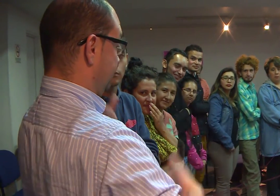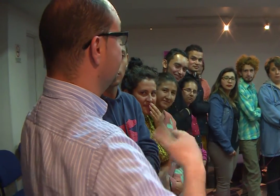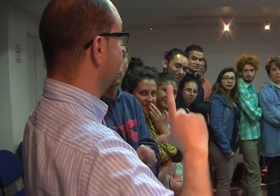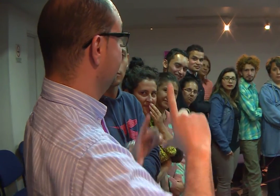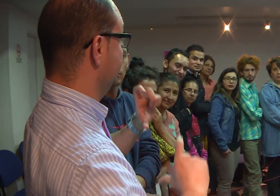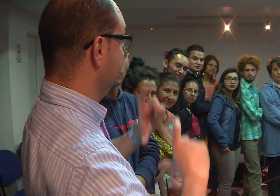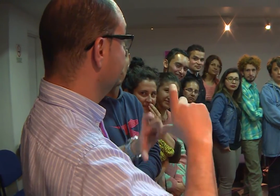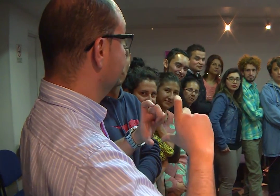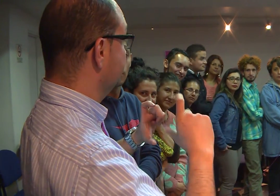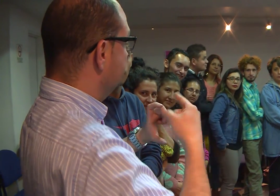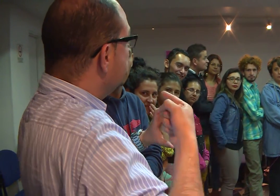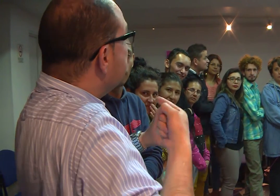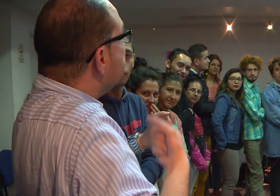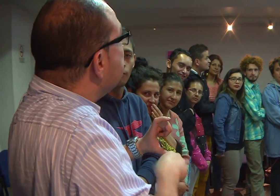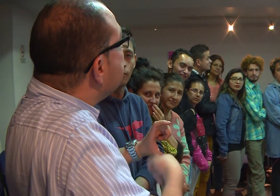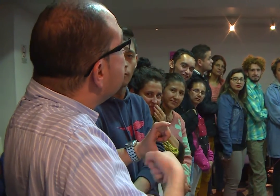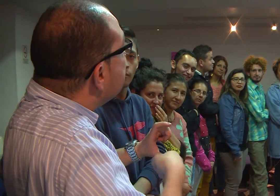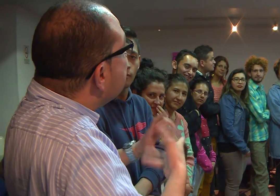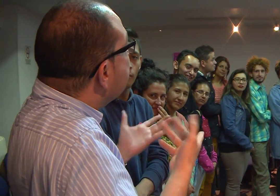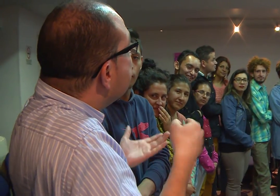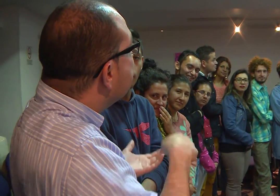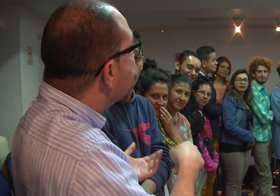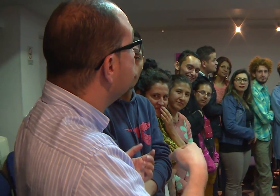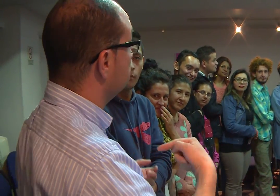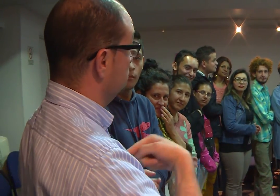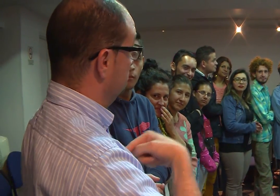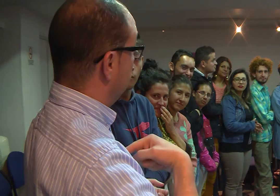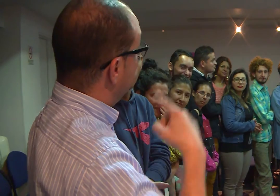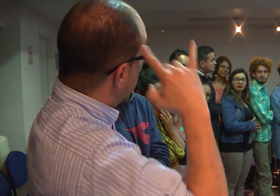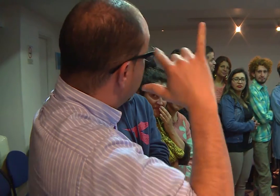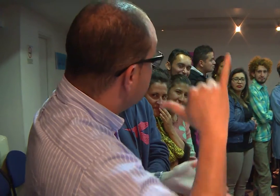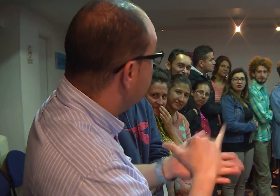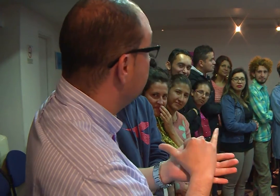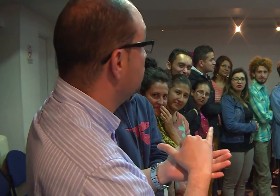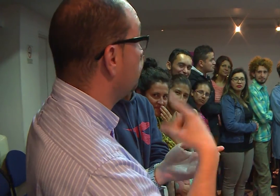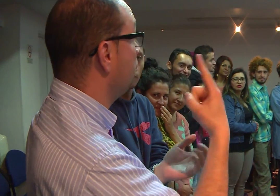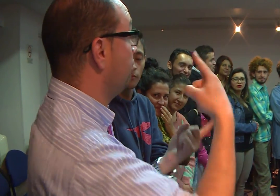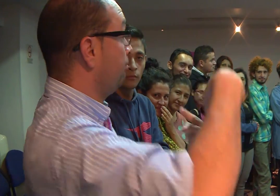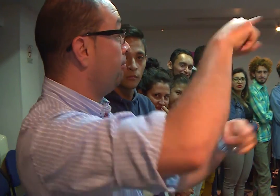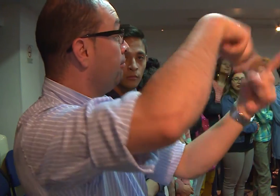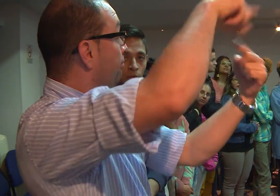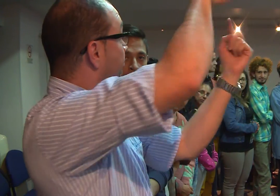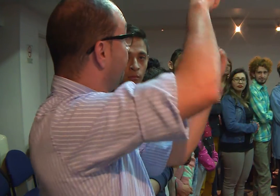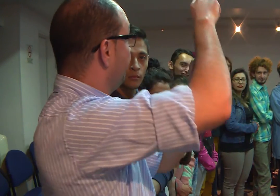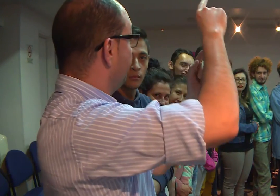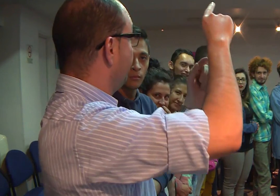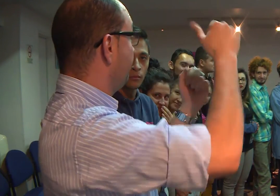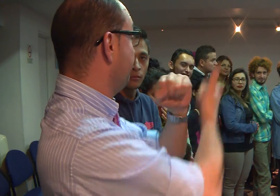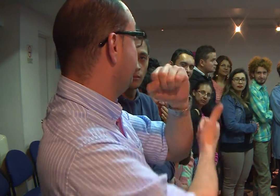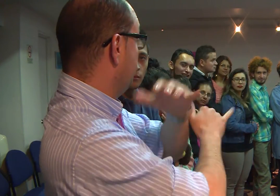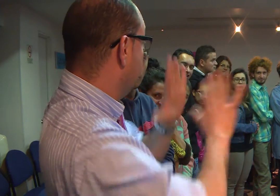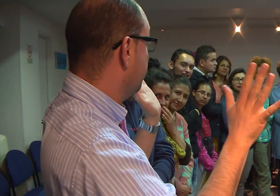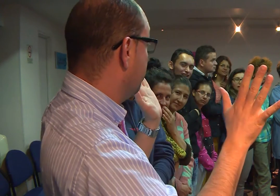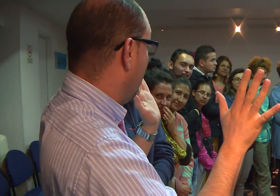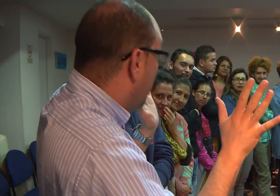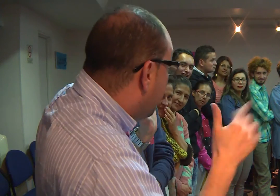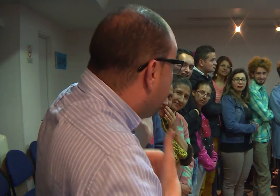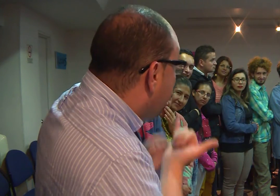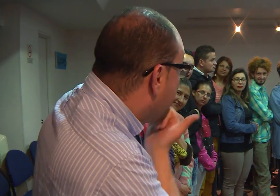Tú en este momento estás estudiando recreación y turismo. ¿Qué es esa carrera? Yo creo que es solamente ir de paseo,